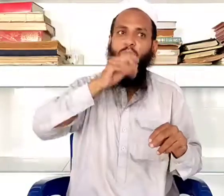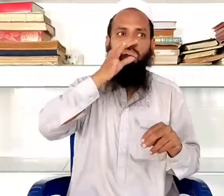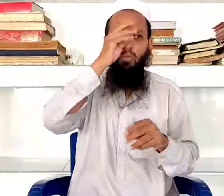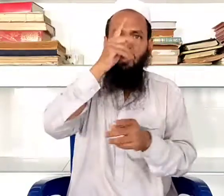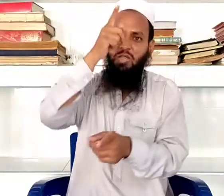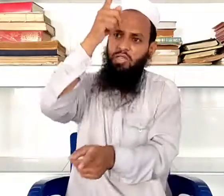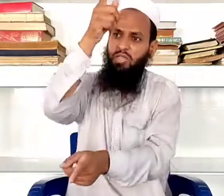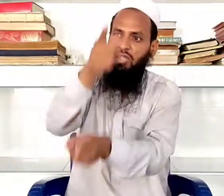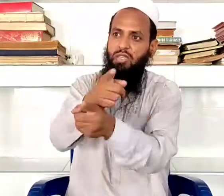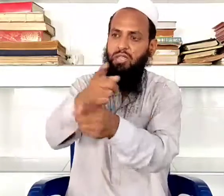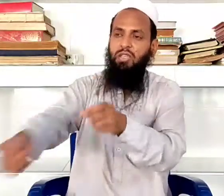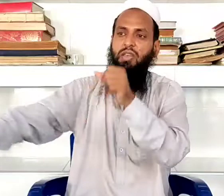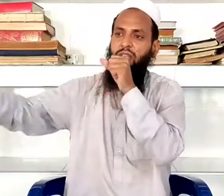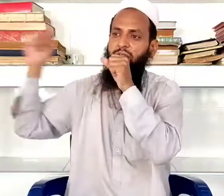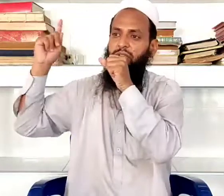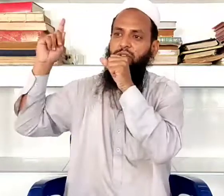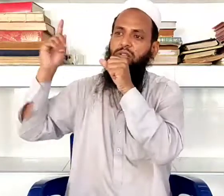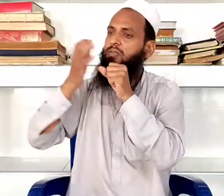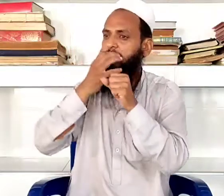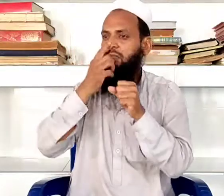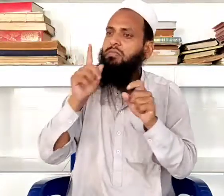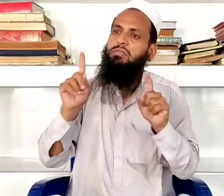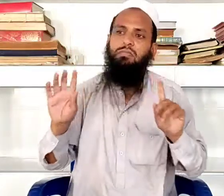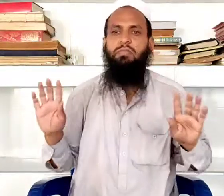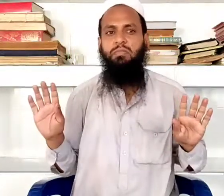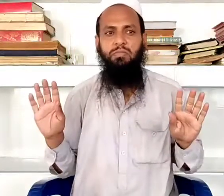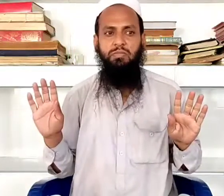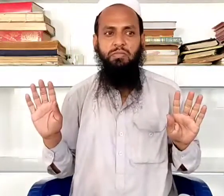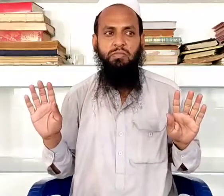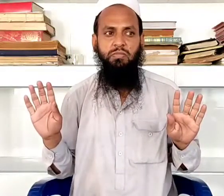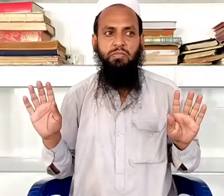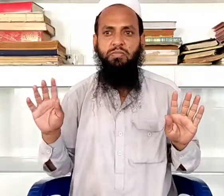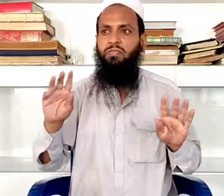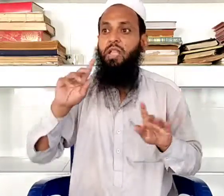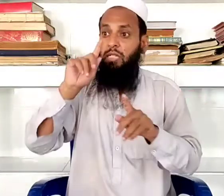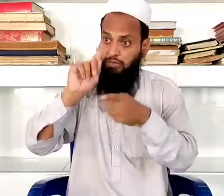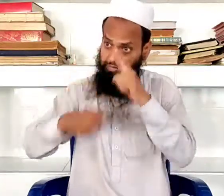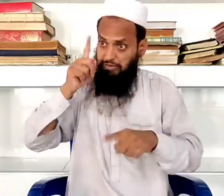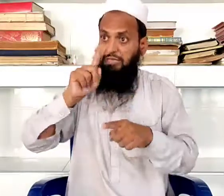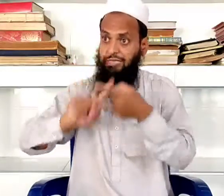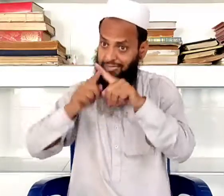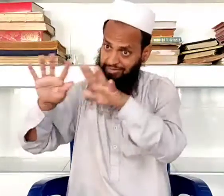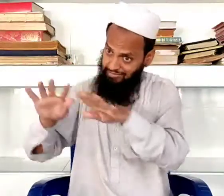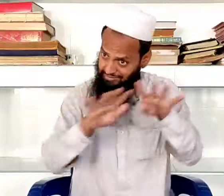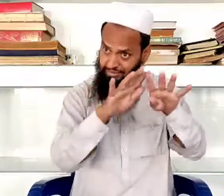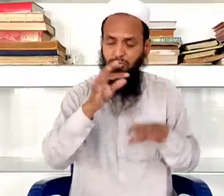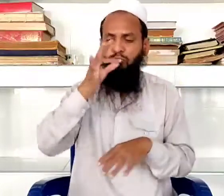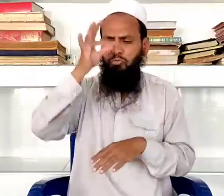علیہ وسلم نے بیان فرمایا غزوہ تبوک کے میرے پیارے پیغمبر جناب محمد